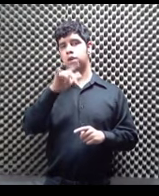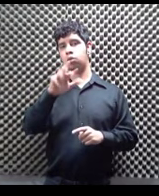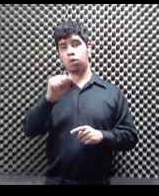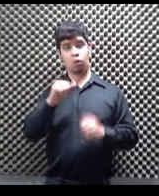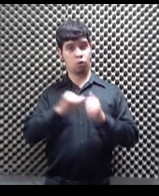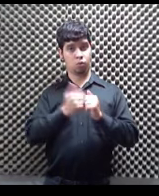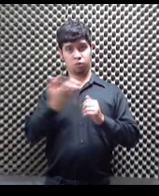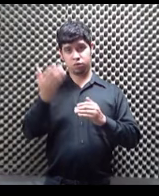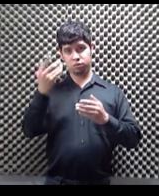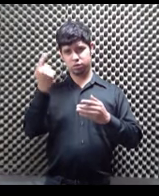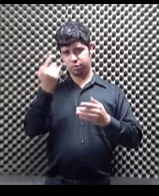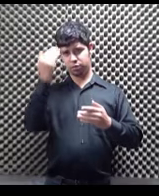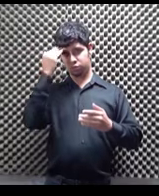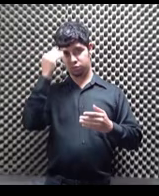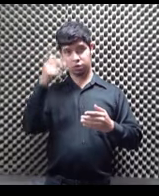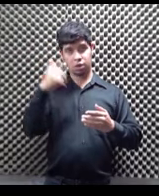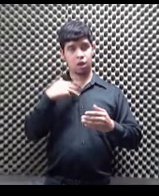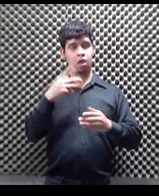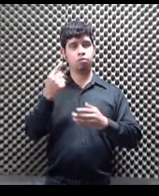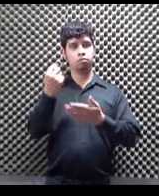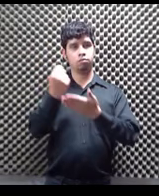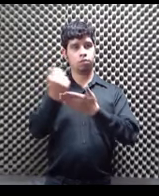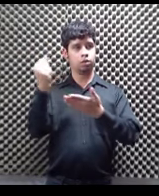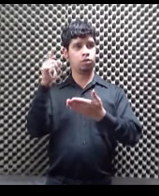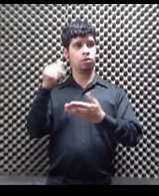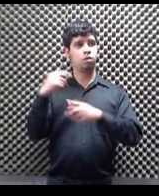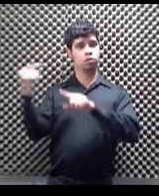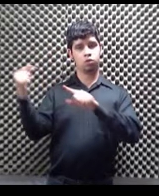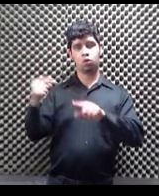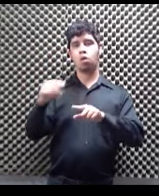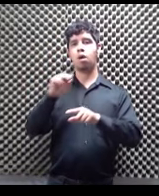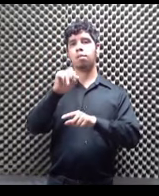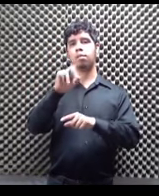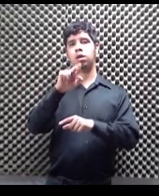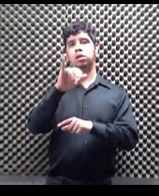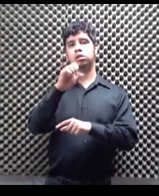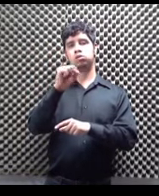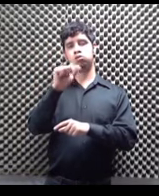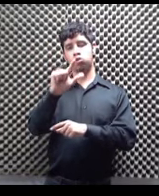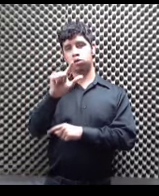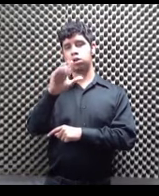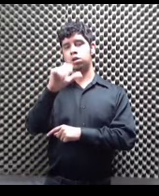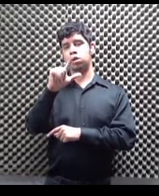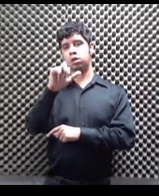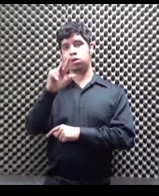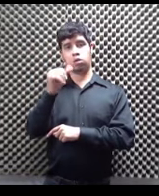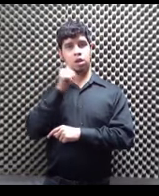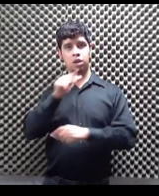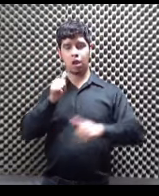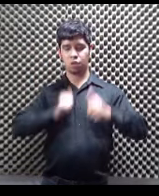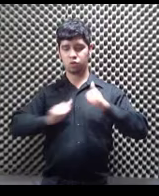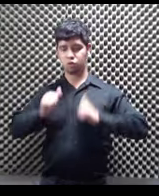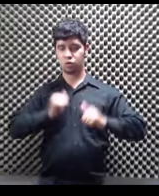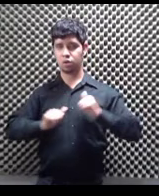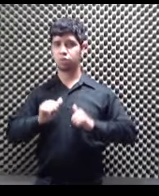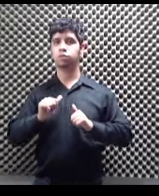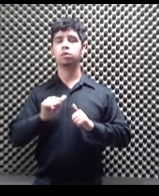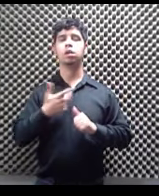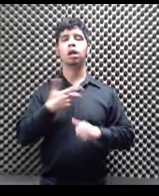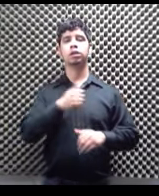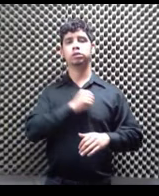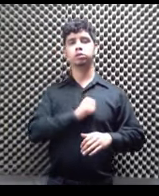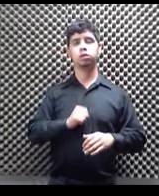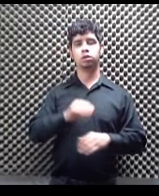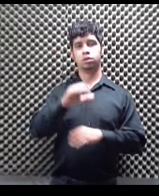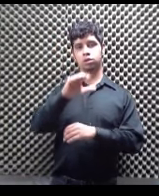conoció siempre, ¿no? No, y que aquí tuvimos el martes pasado a Marisol Calero. A Marisol Calero, que nos estuvo hablando del trabajo la señora de la Cabero. Como la mamá. Cabero era,